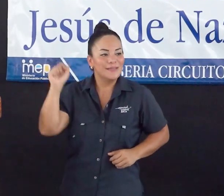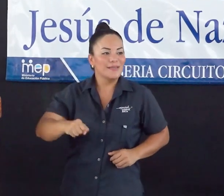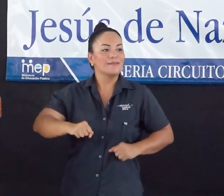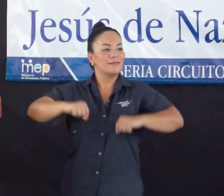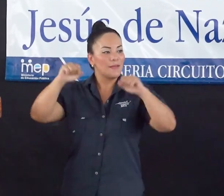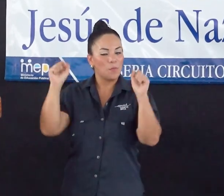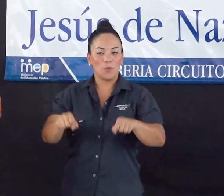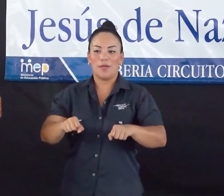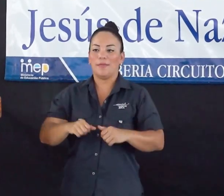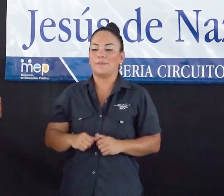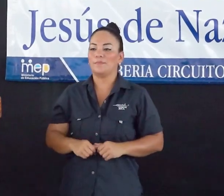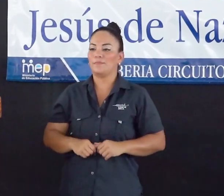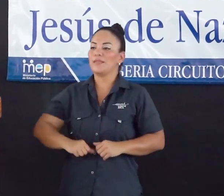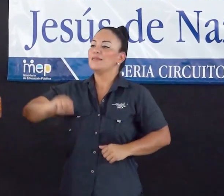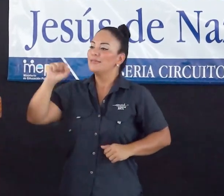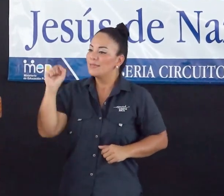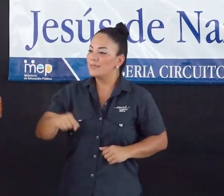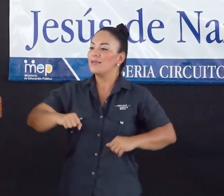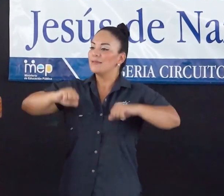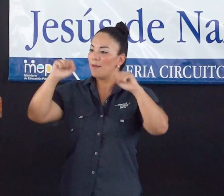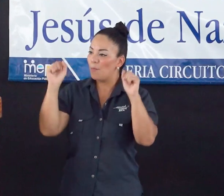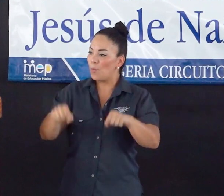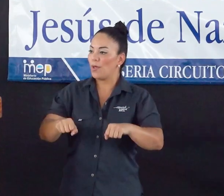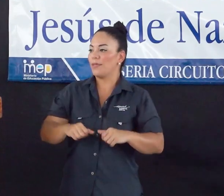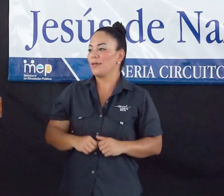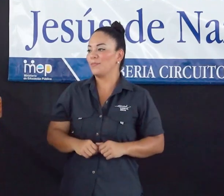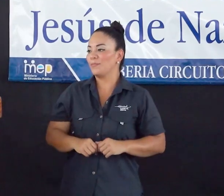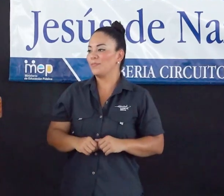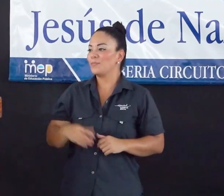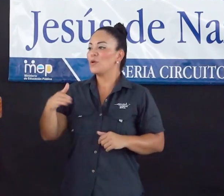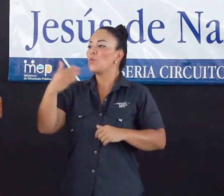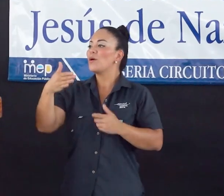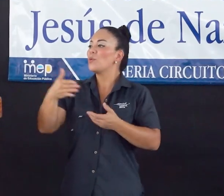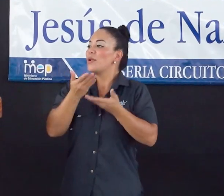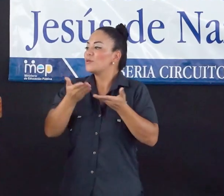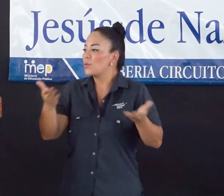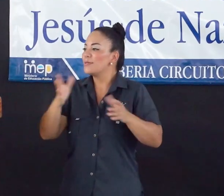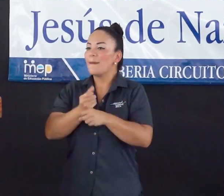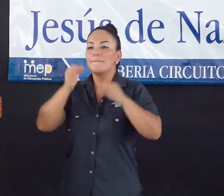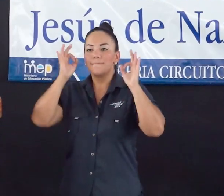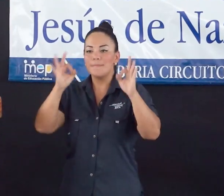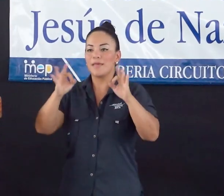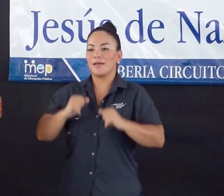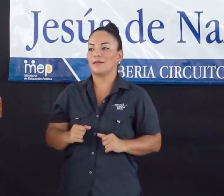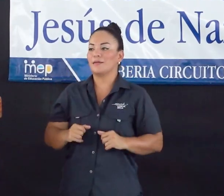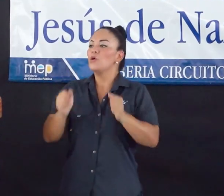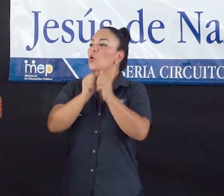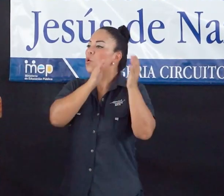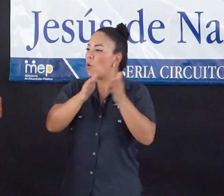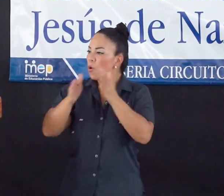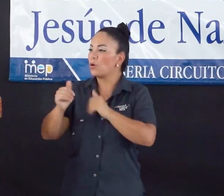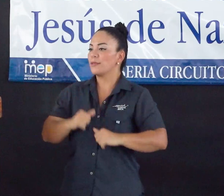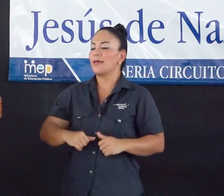puede, sí se puede. Cuando las cosas se hacen bien, con orden,